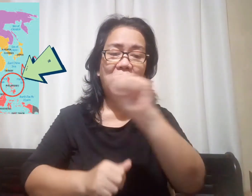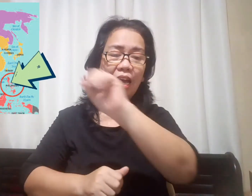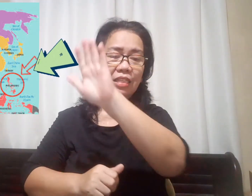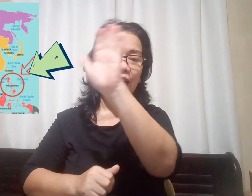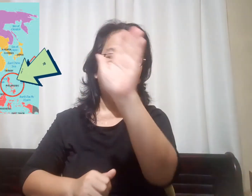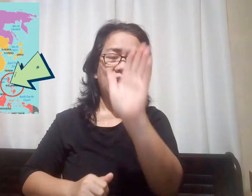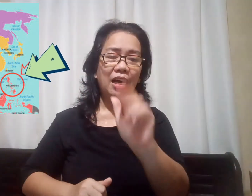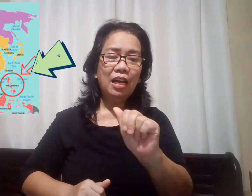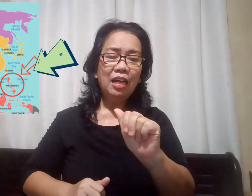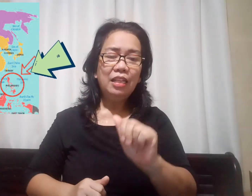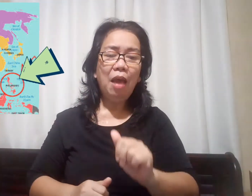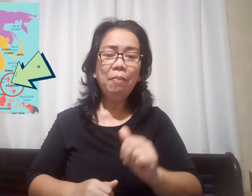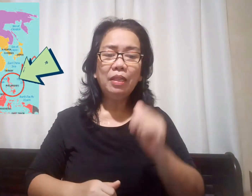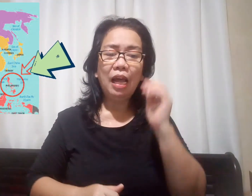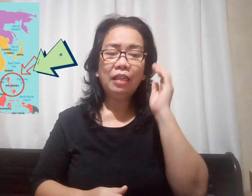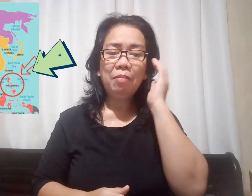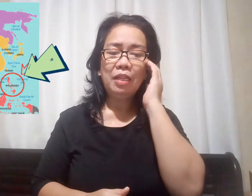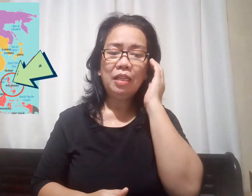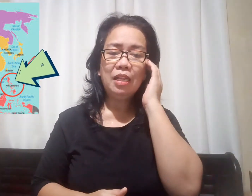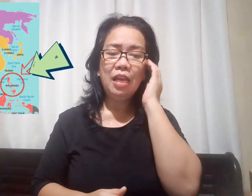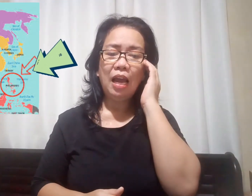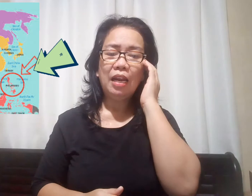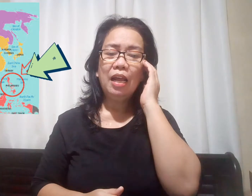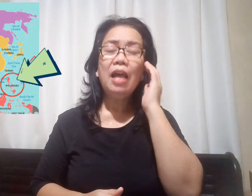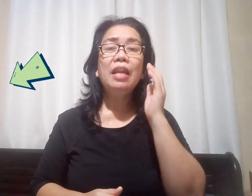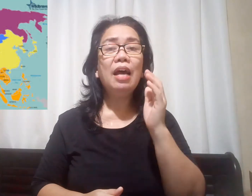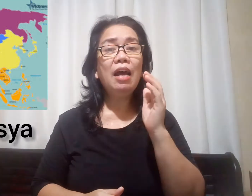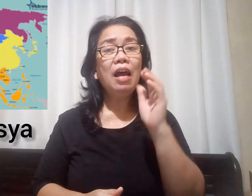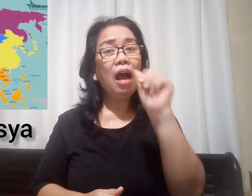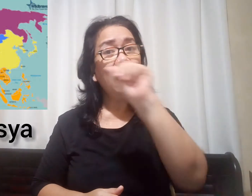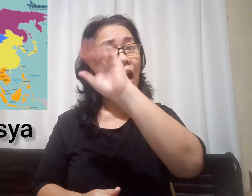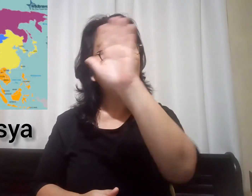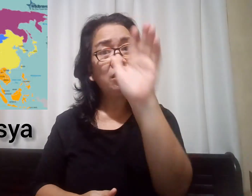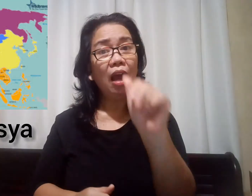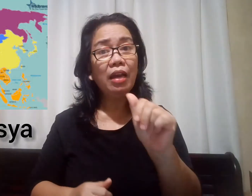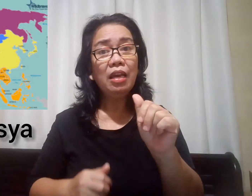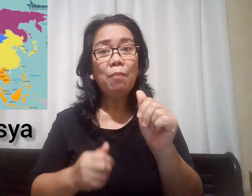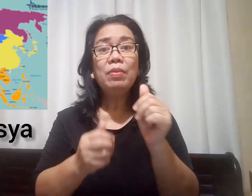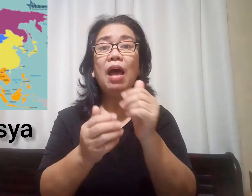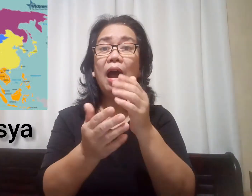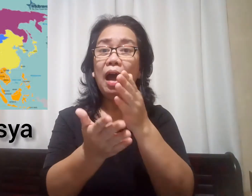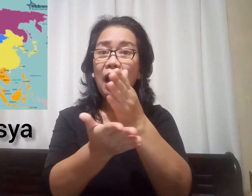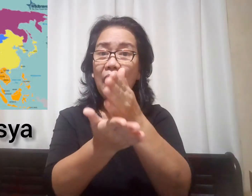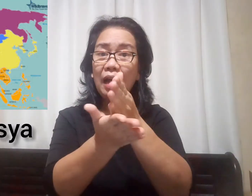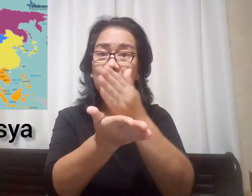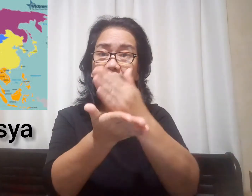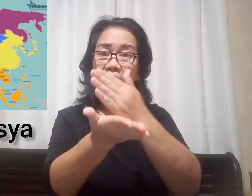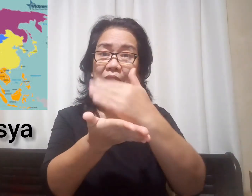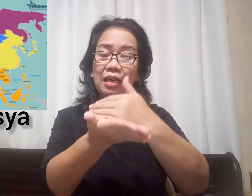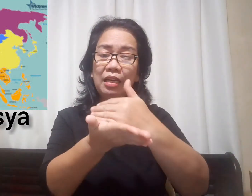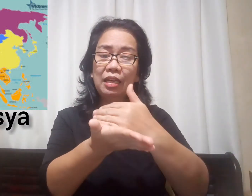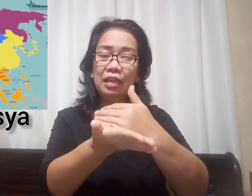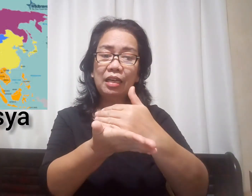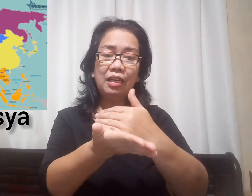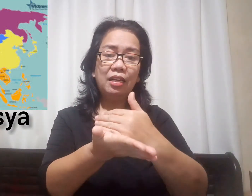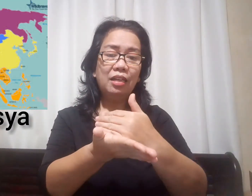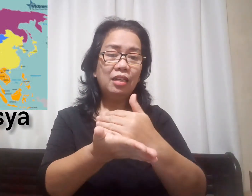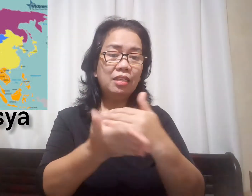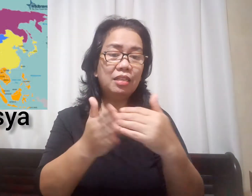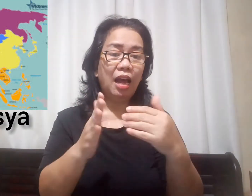Asia, dapat natin maintindihan na ang Asia ay nahahati sa